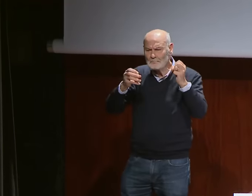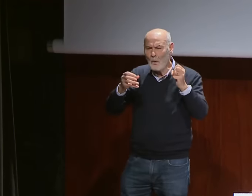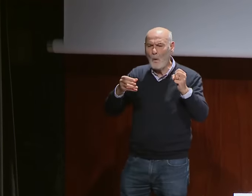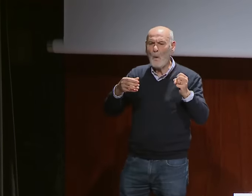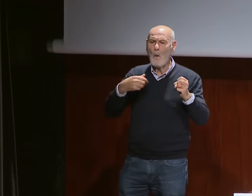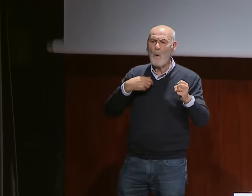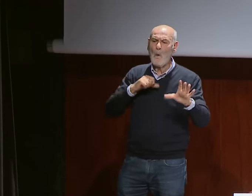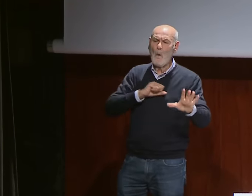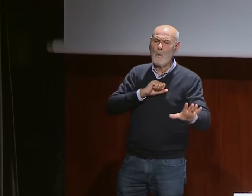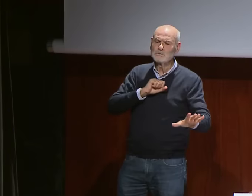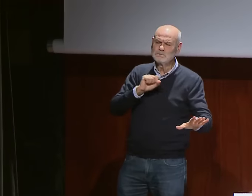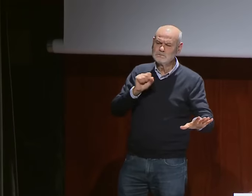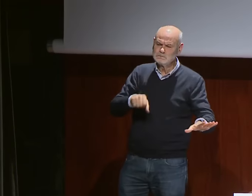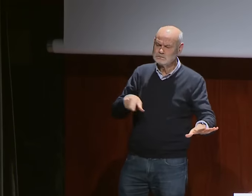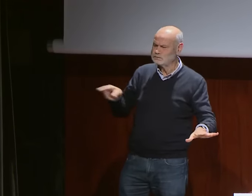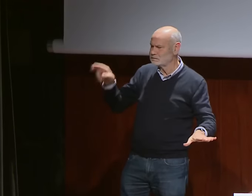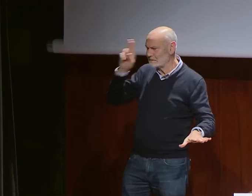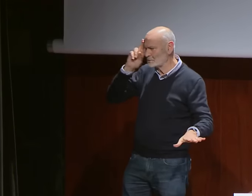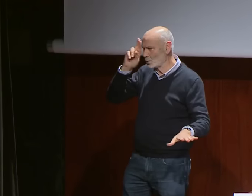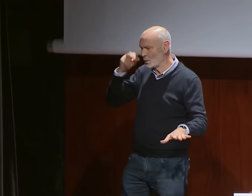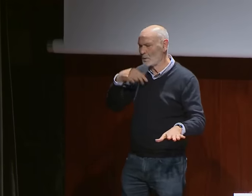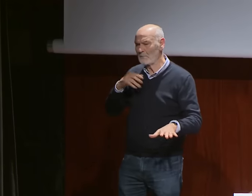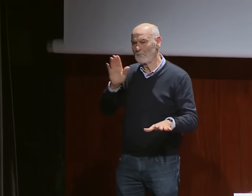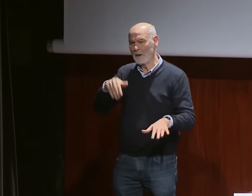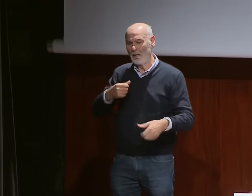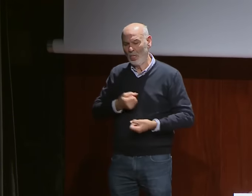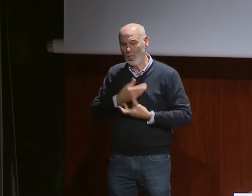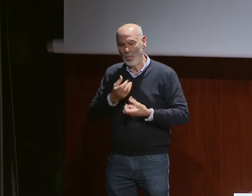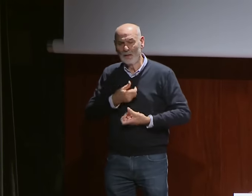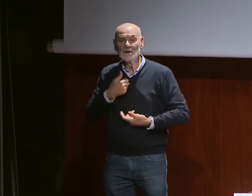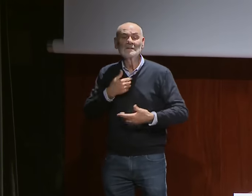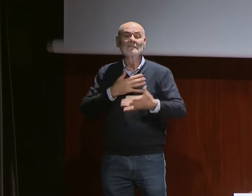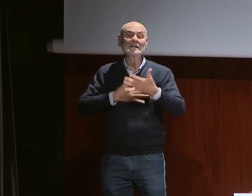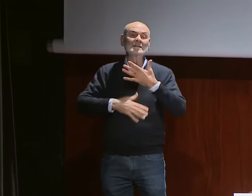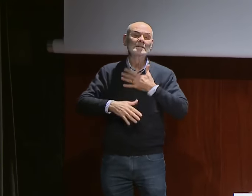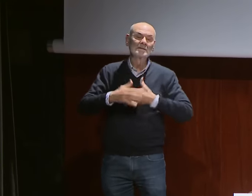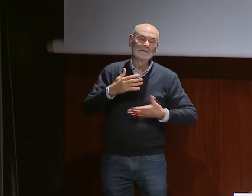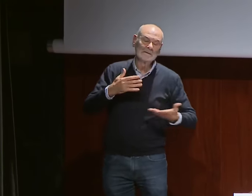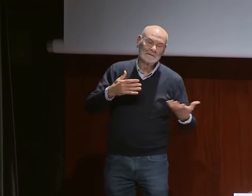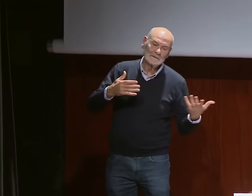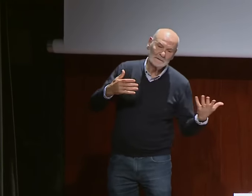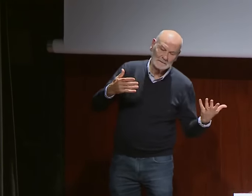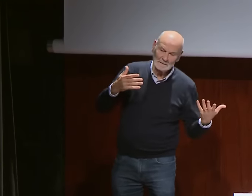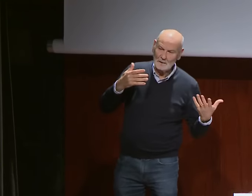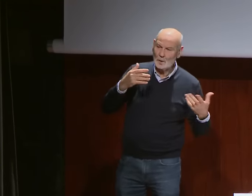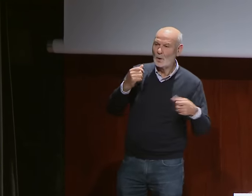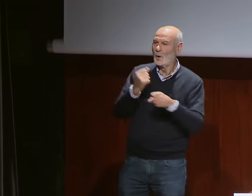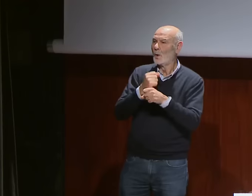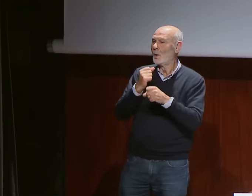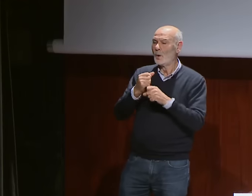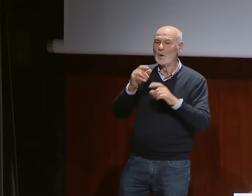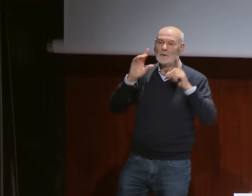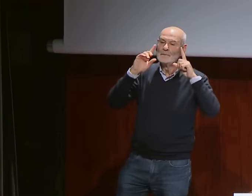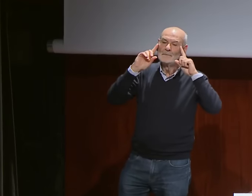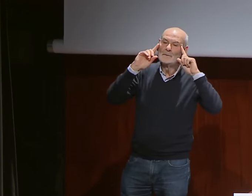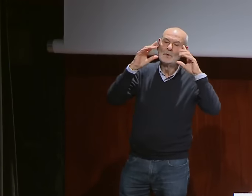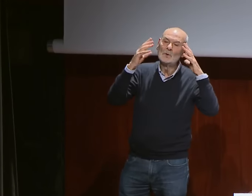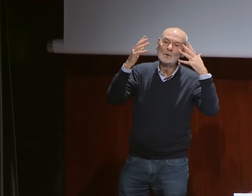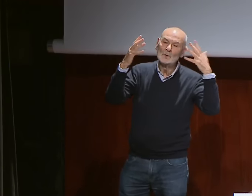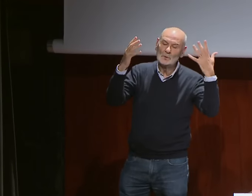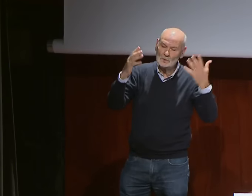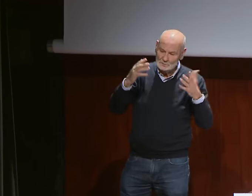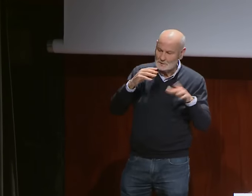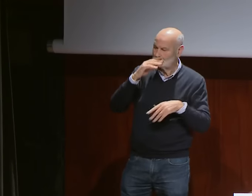D'accord, donc je reprenais et je disais, ah oui, effectivement, t'as raison, c'est pas très bien dit, je devais être fatigué à ce moment-là sur la